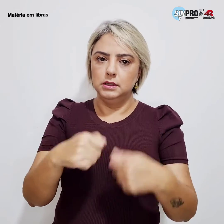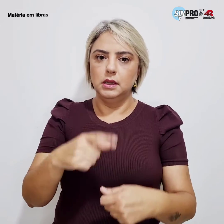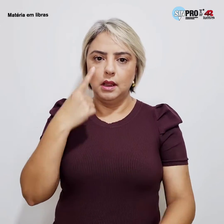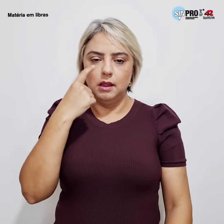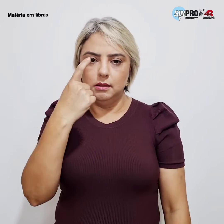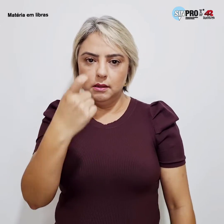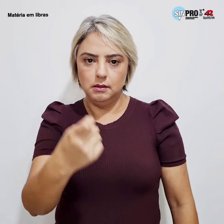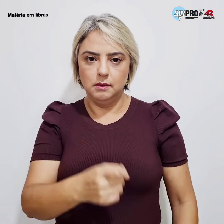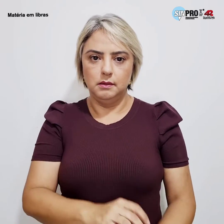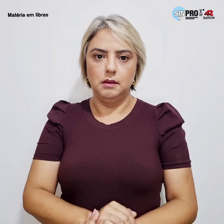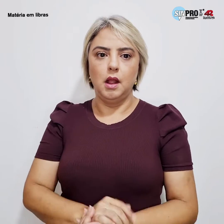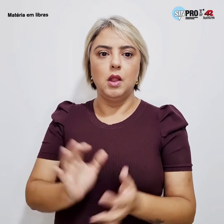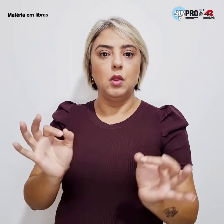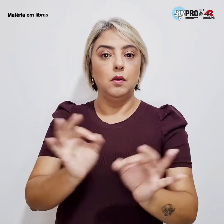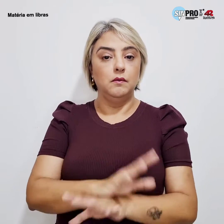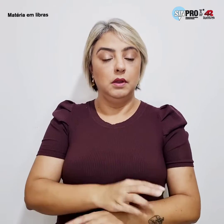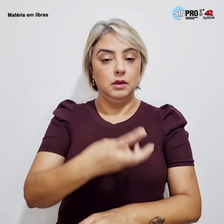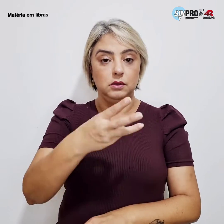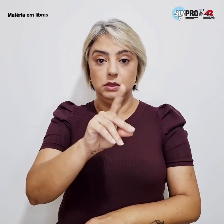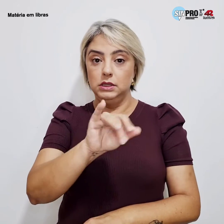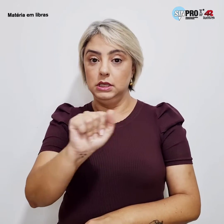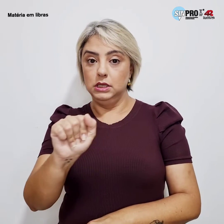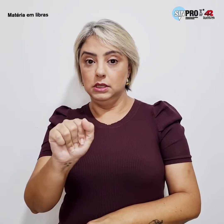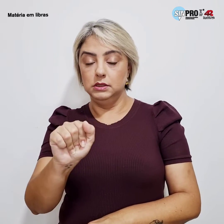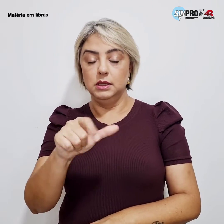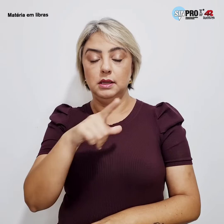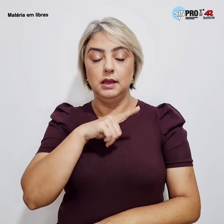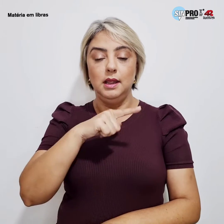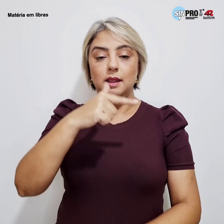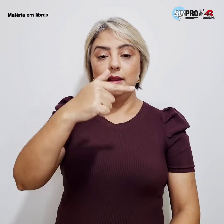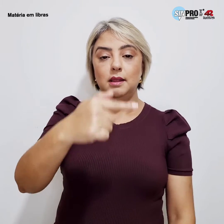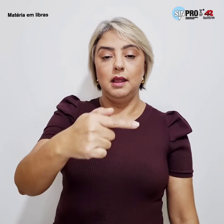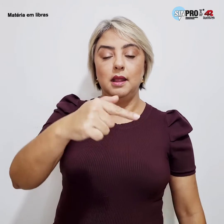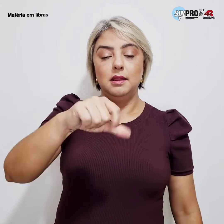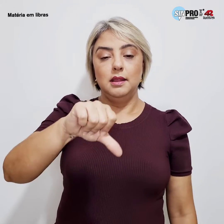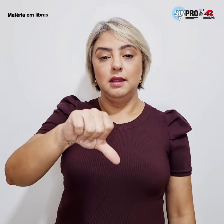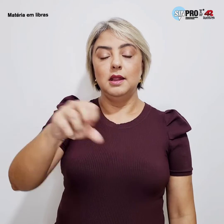interesse. No final dos 30 dias, havia 70 novas matrículas.